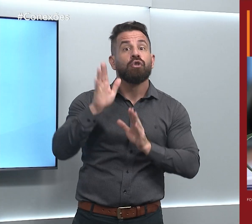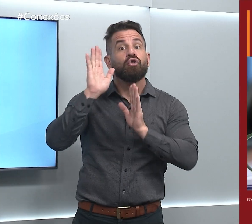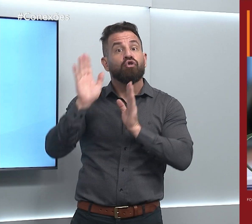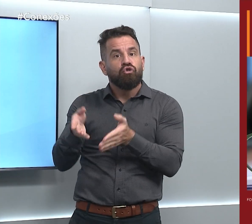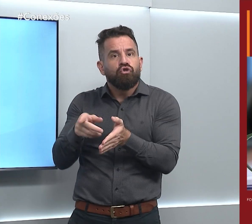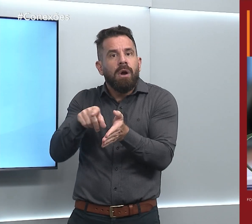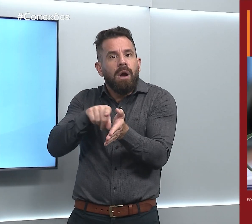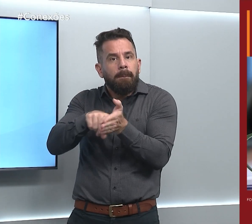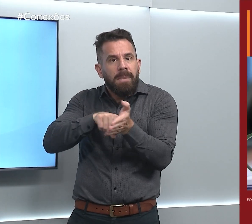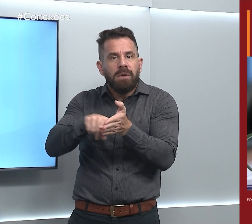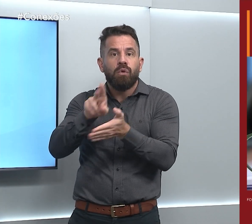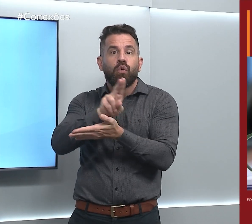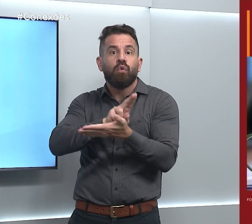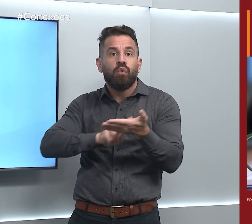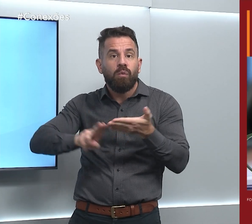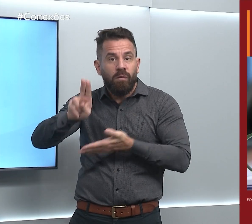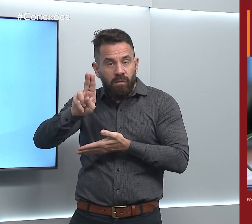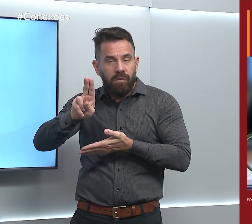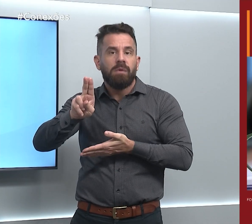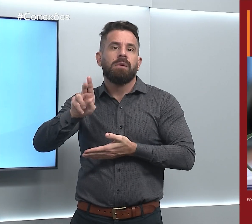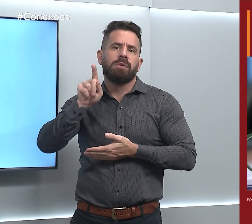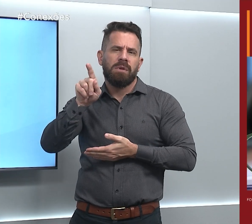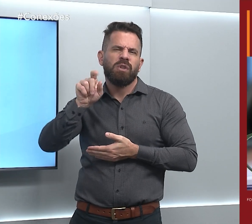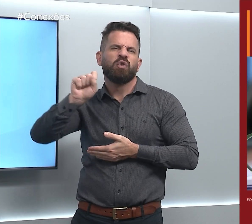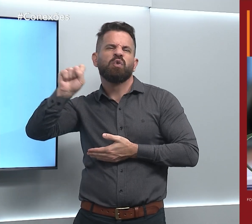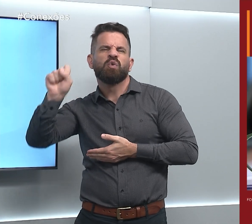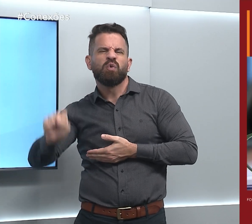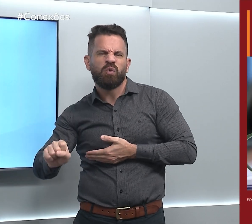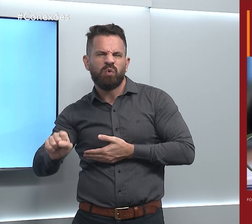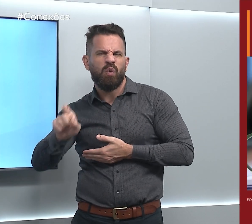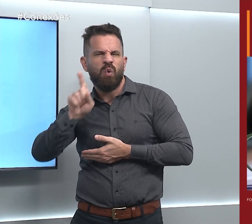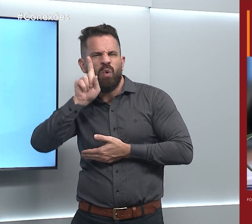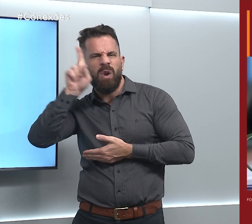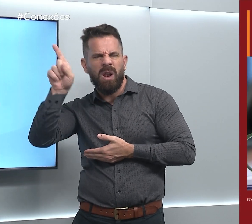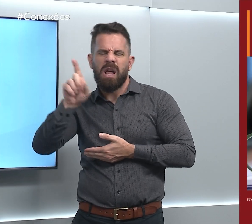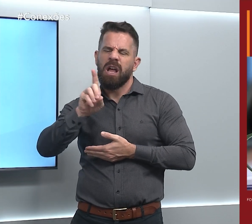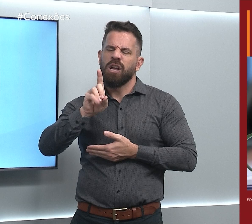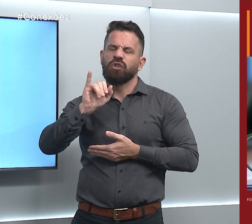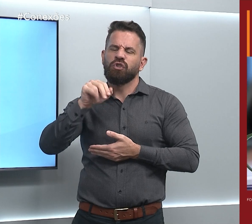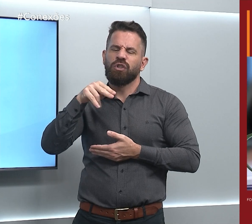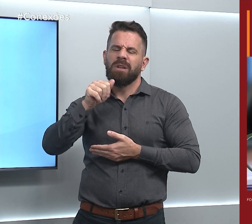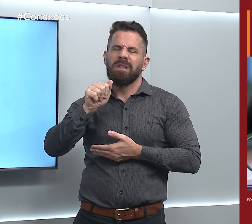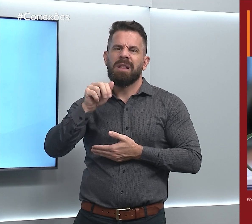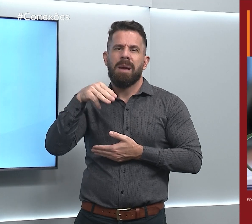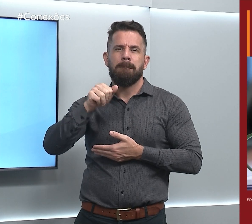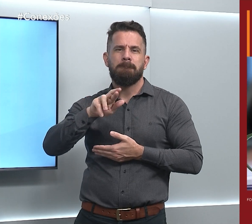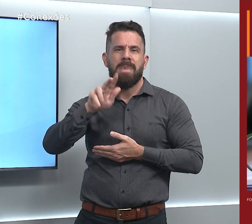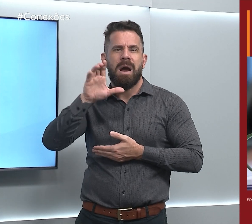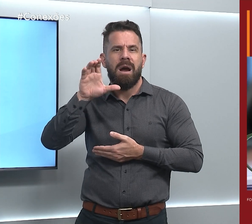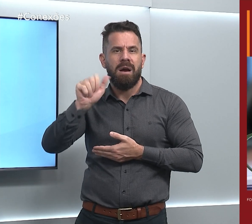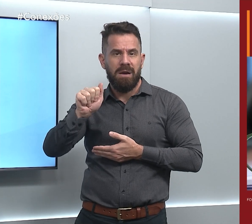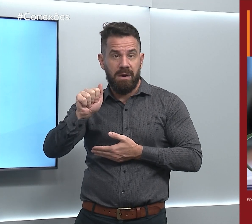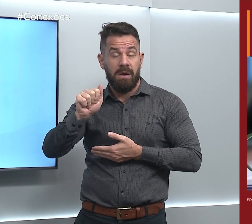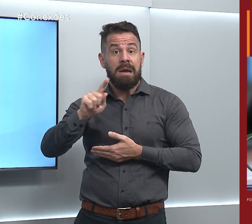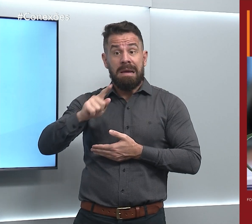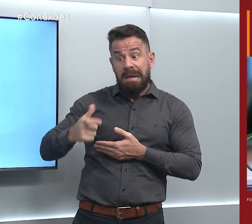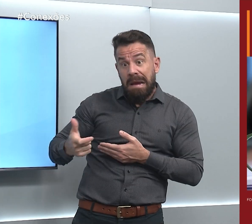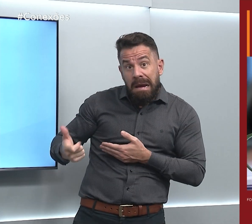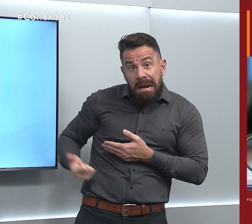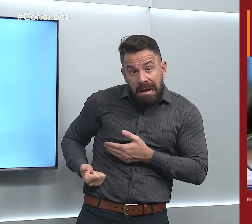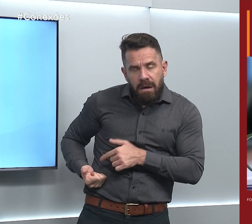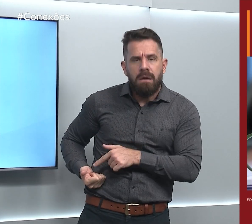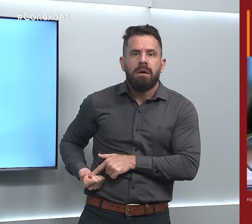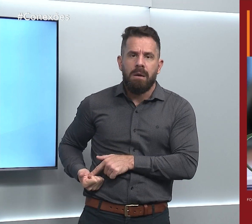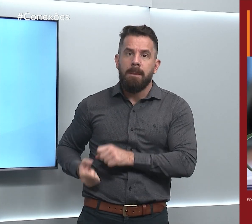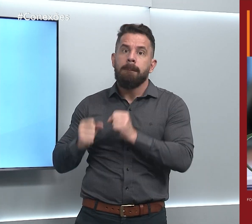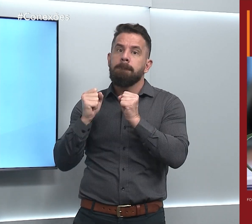desenvolvida na Universidade do Sul da Dinamarca. Ela avaliou que o uso do Ozempic mais que duplica a